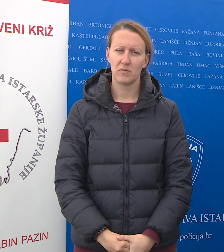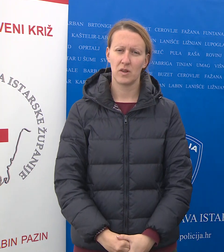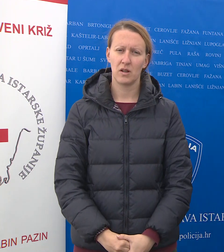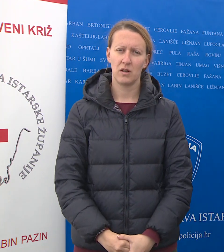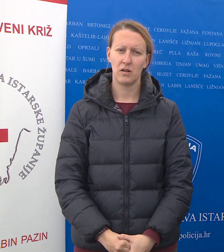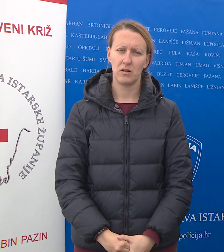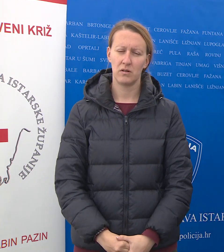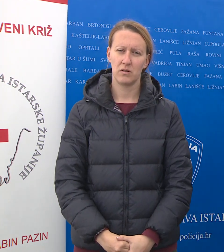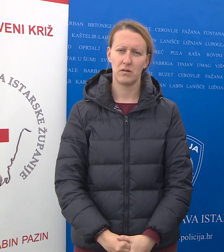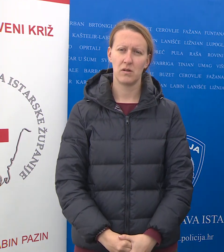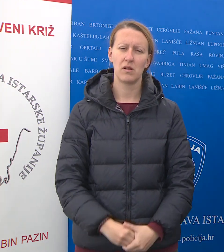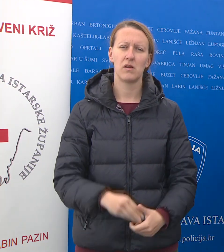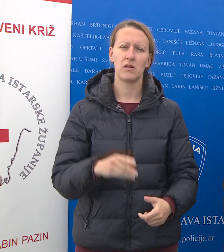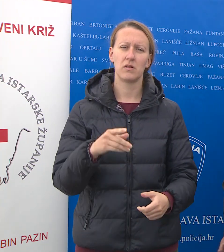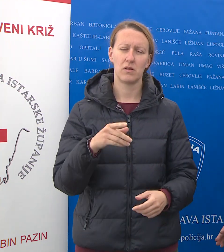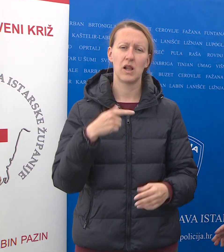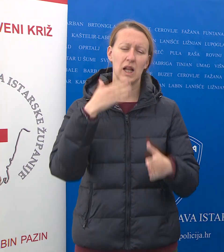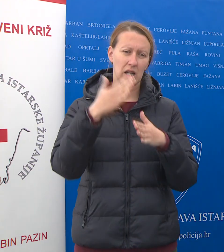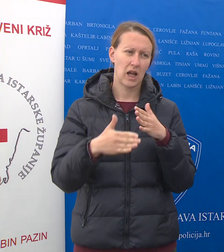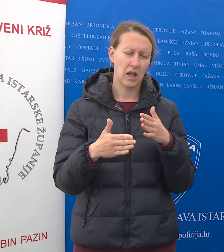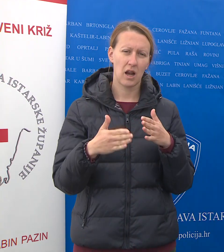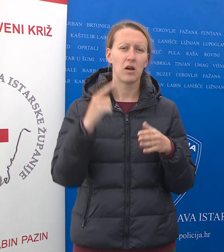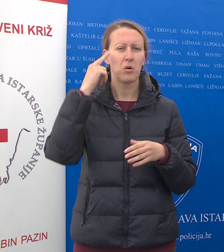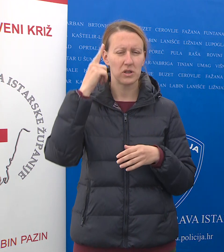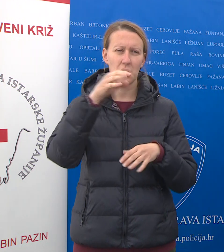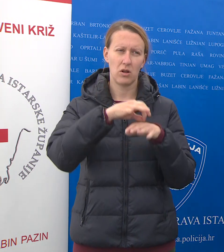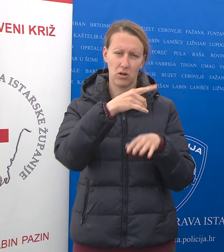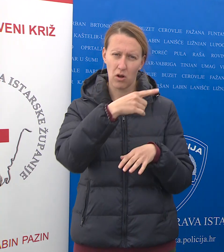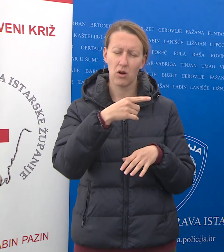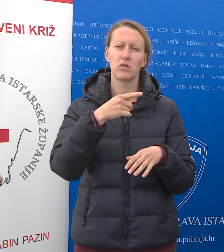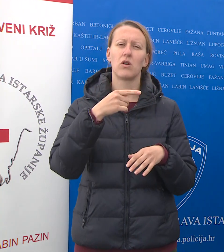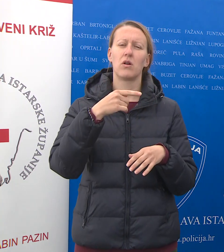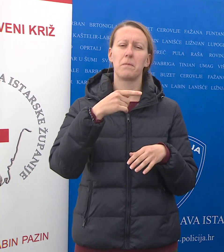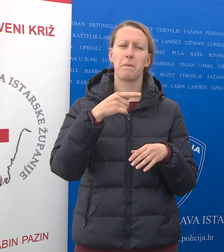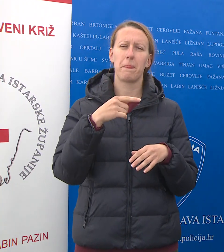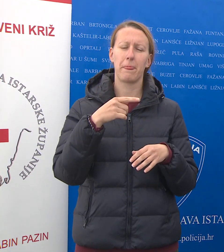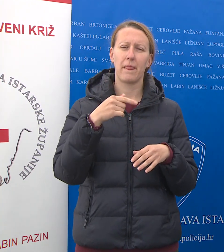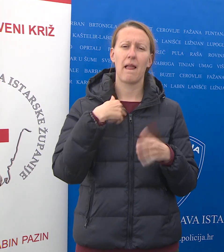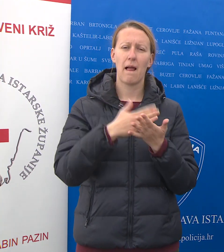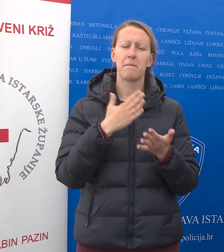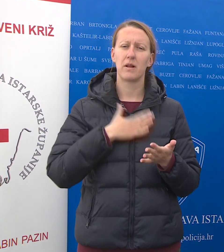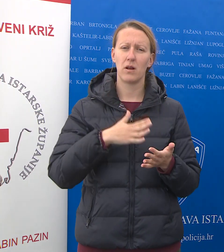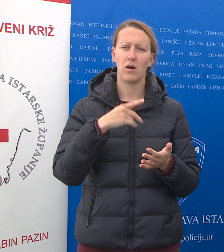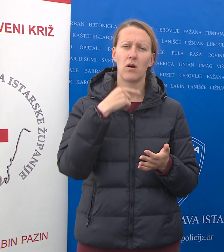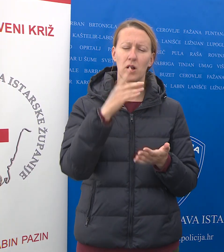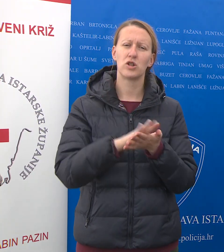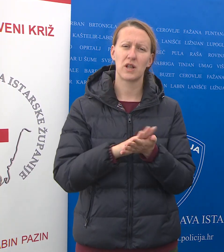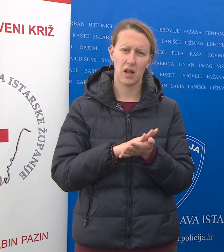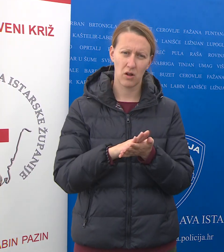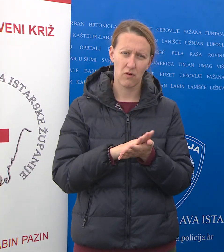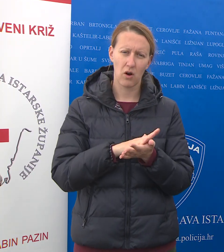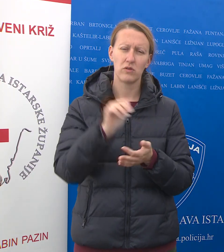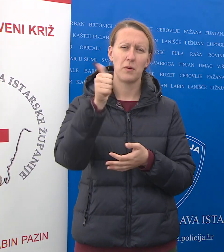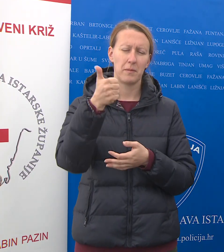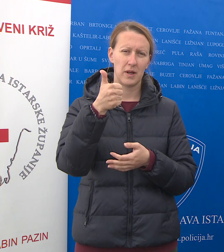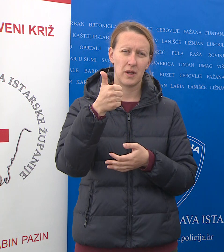Koga? E da, ja na kraju, podsjetio me doktor, ja bih izrazio zadovoljstvo.